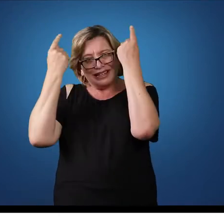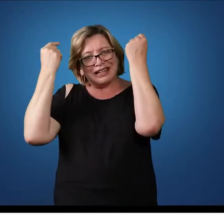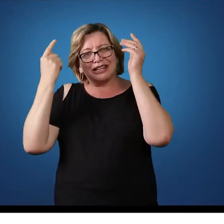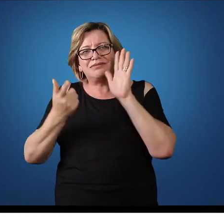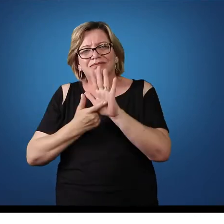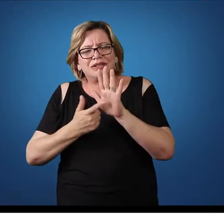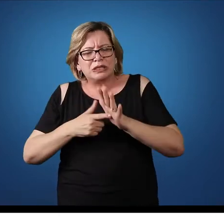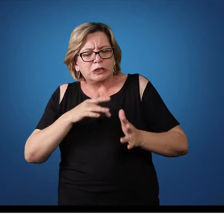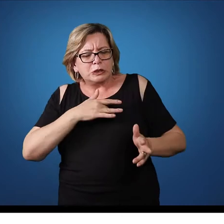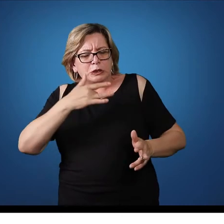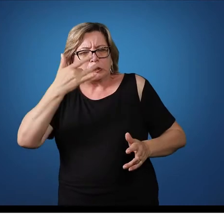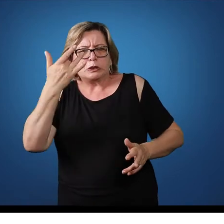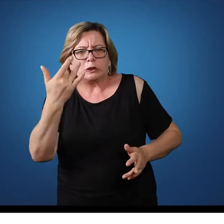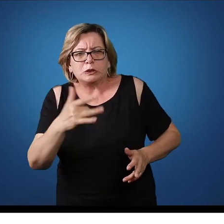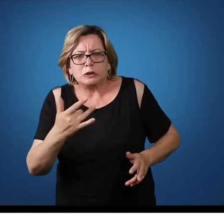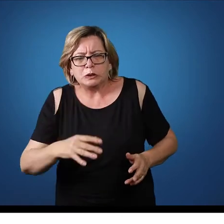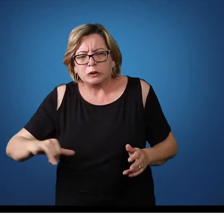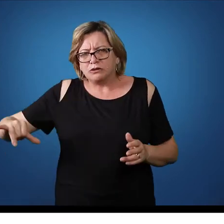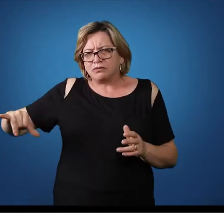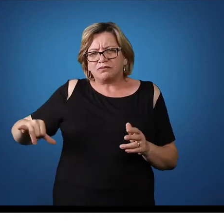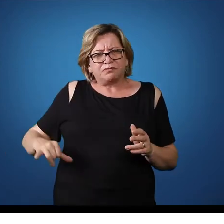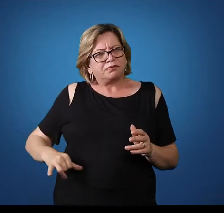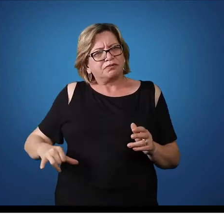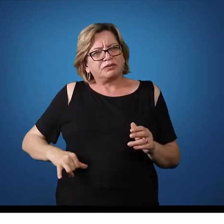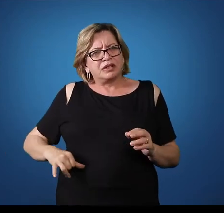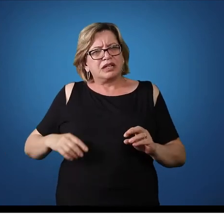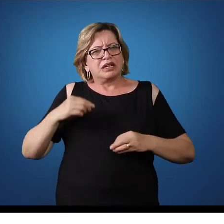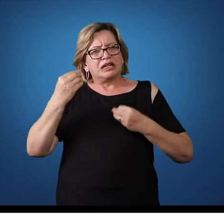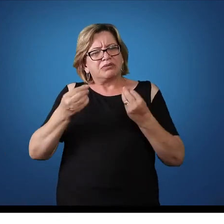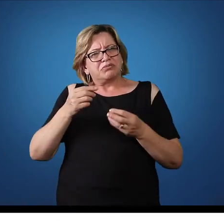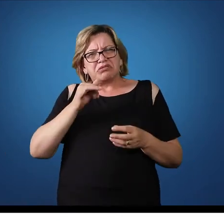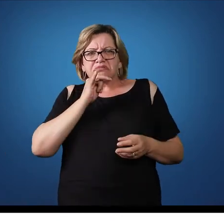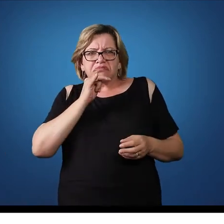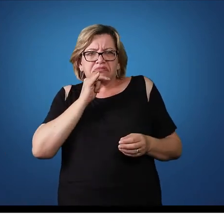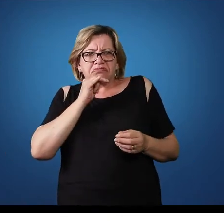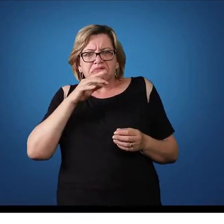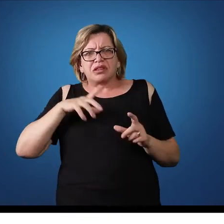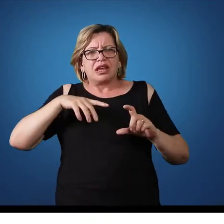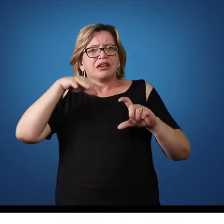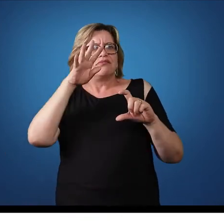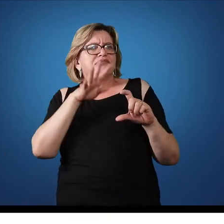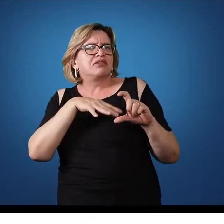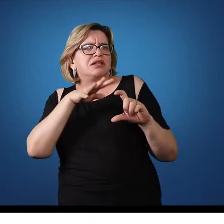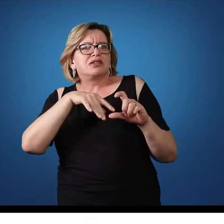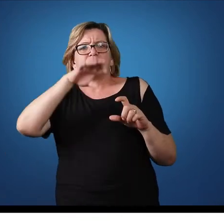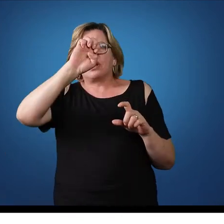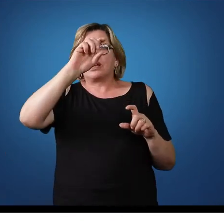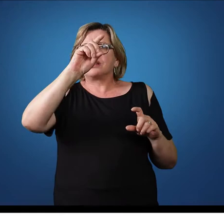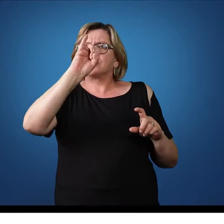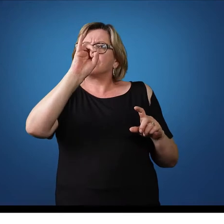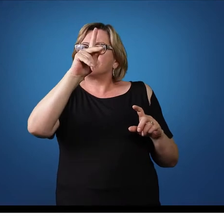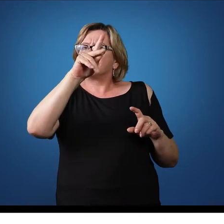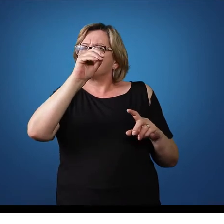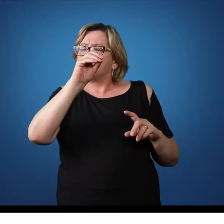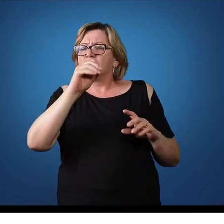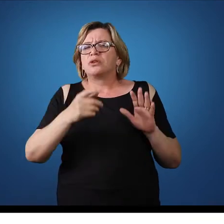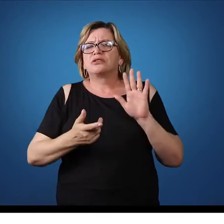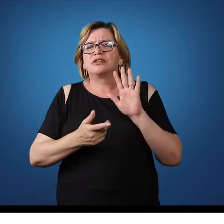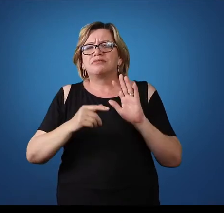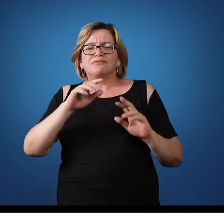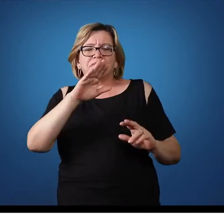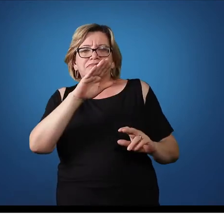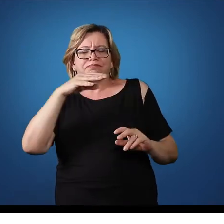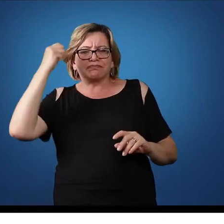exemplo, no Édipo, uma pessoa que, no final das contas, mata o seu pai e casa-se com sua mãe. As Flores do Mal,